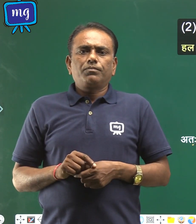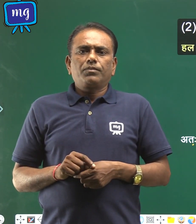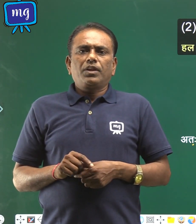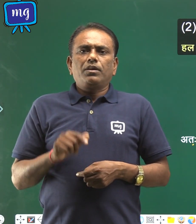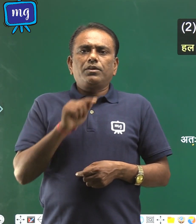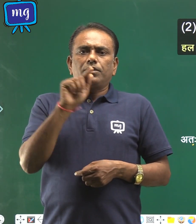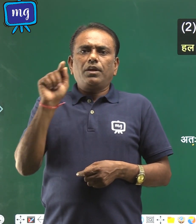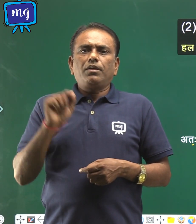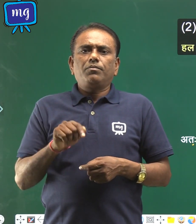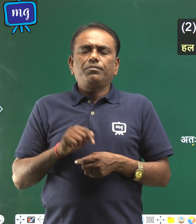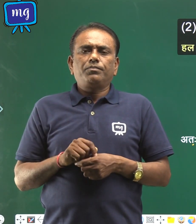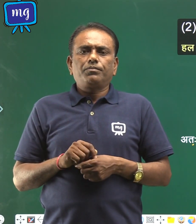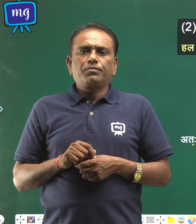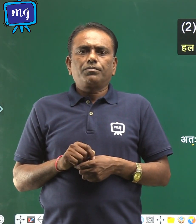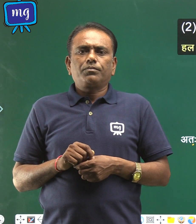अतः